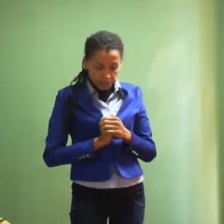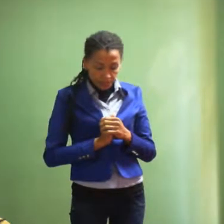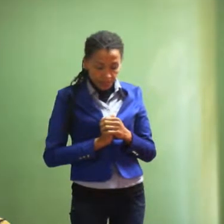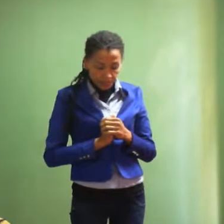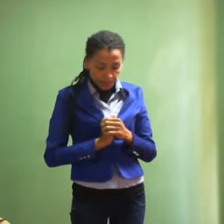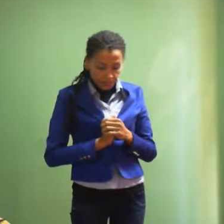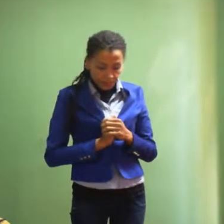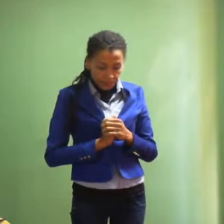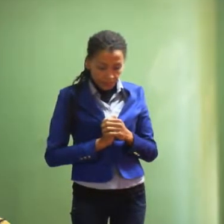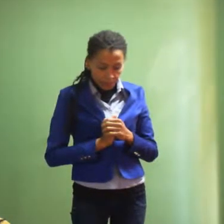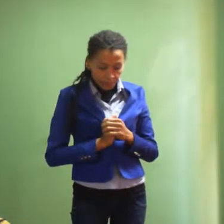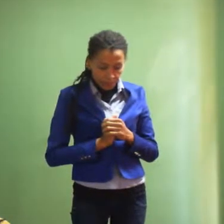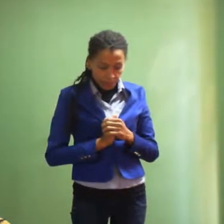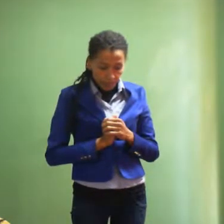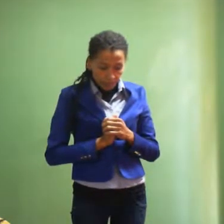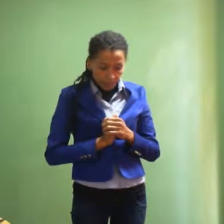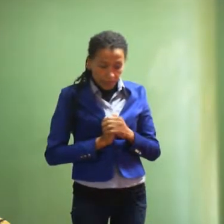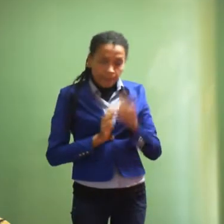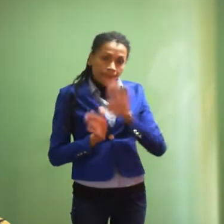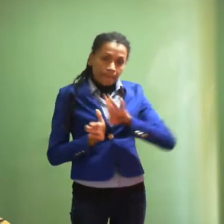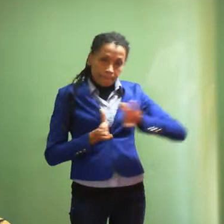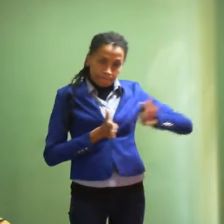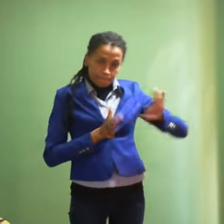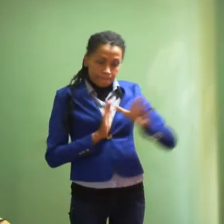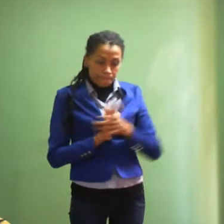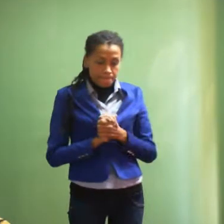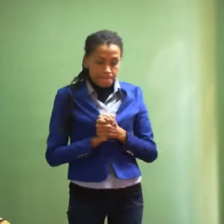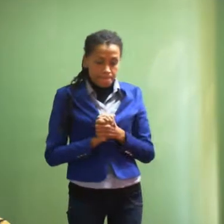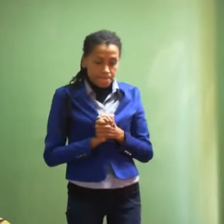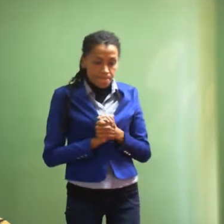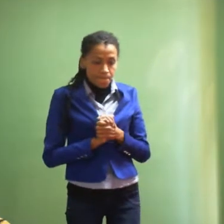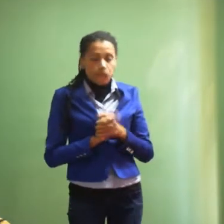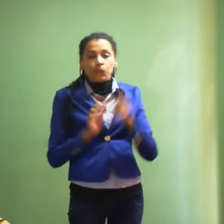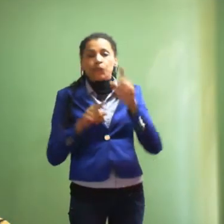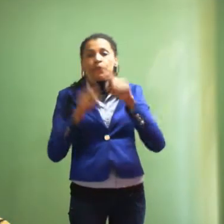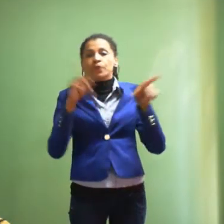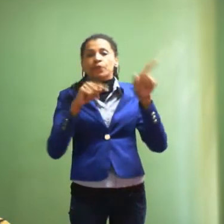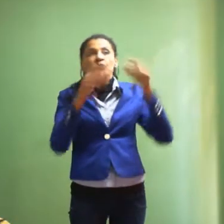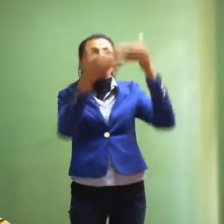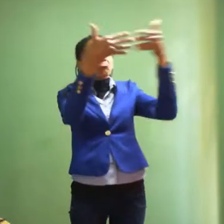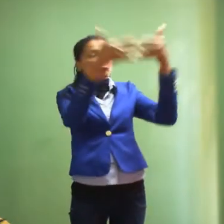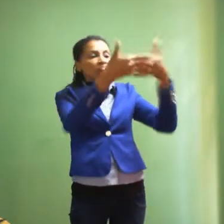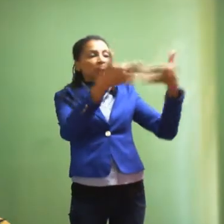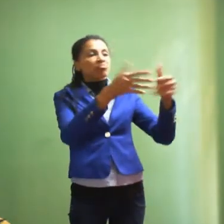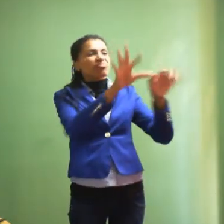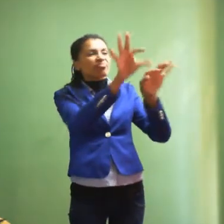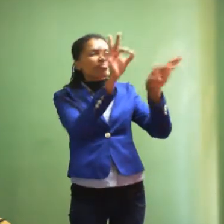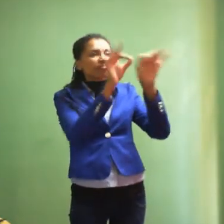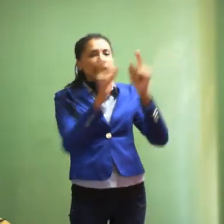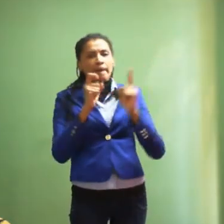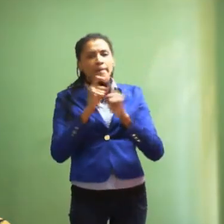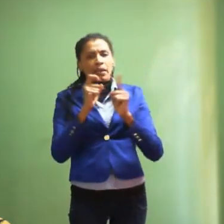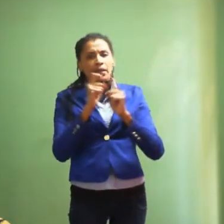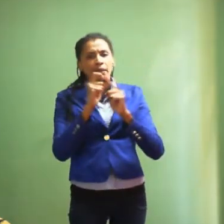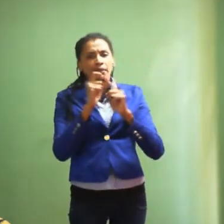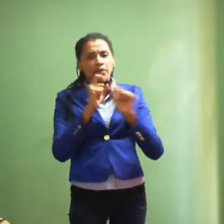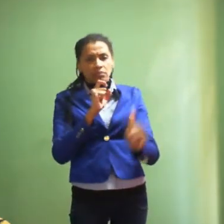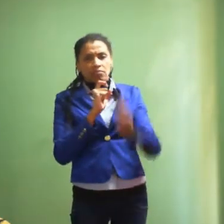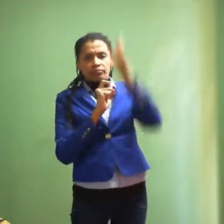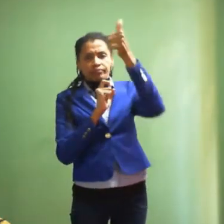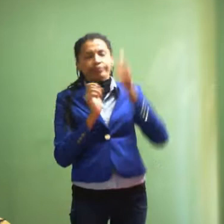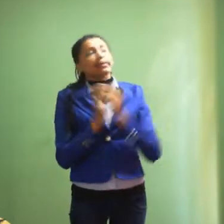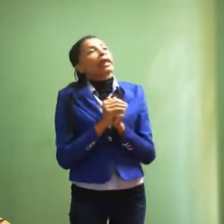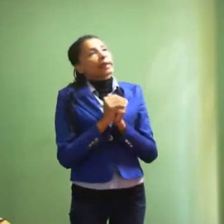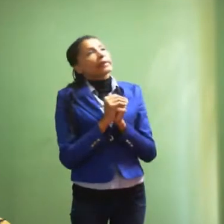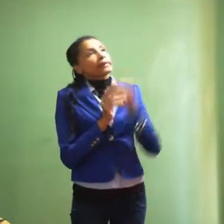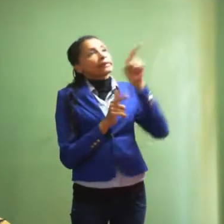Los textos, hay una manera de poder como extraer las palabras claves, y es siempre esa